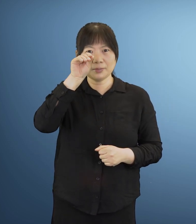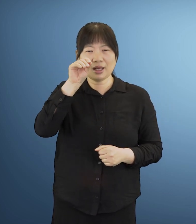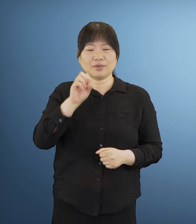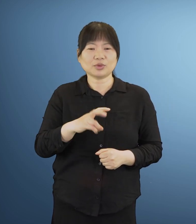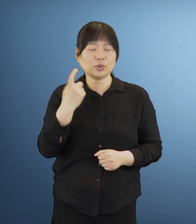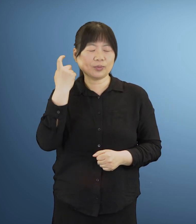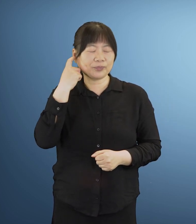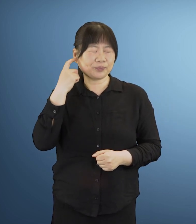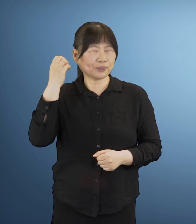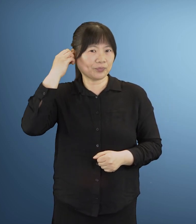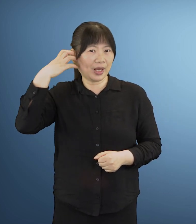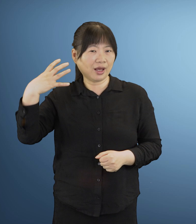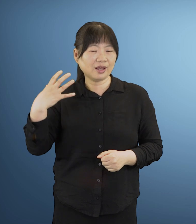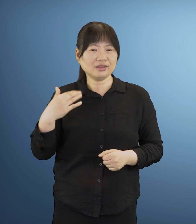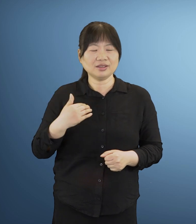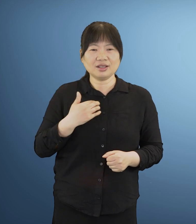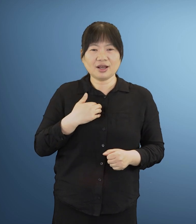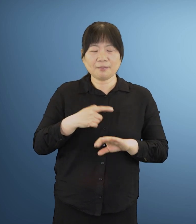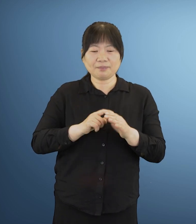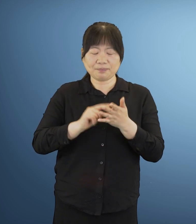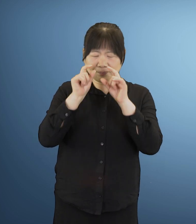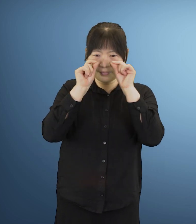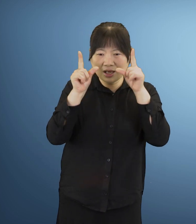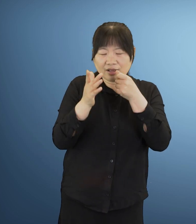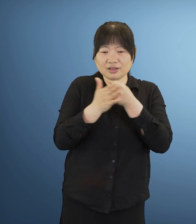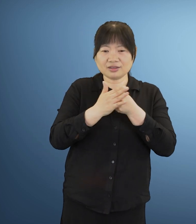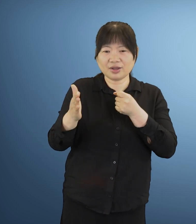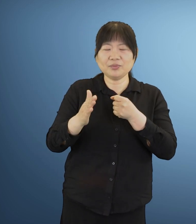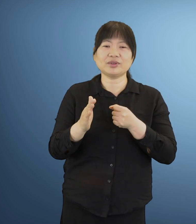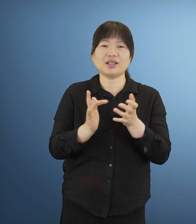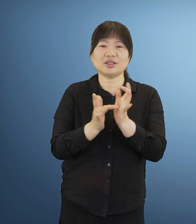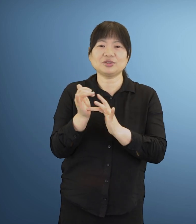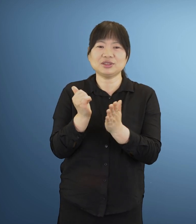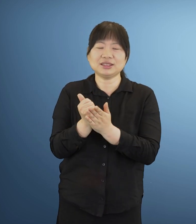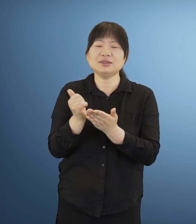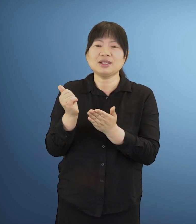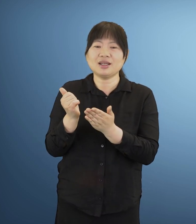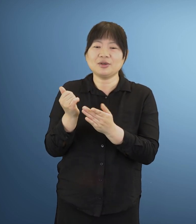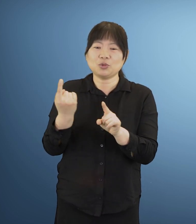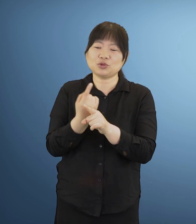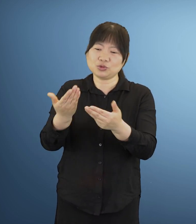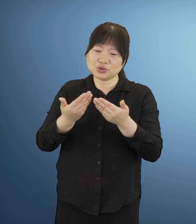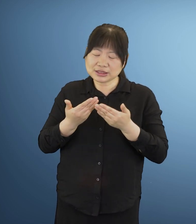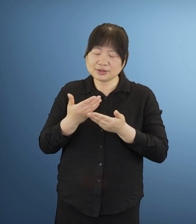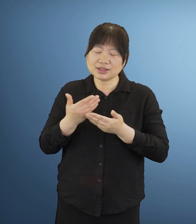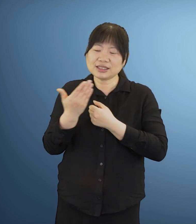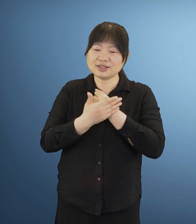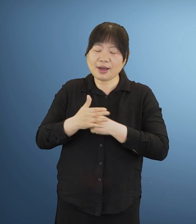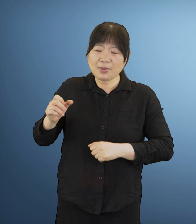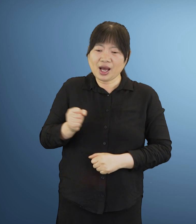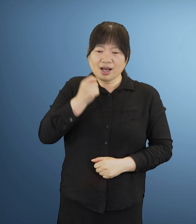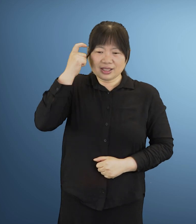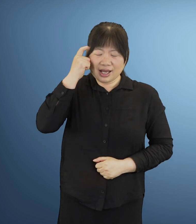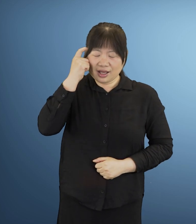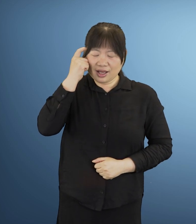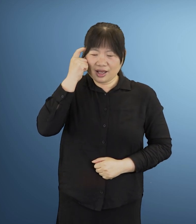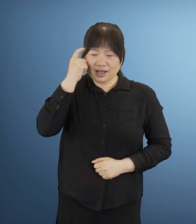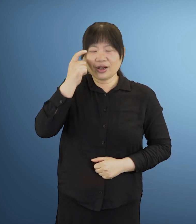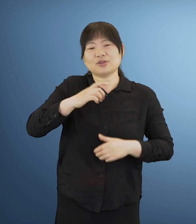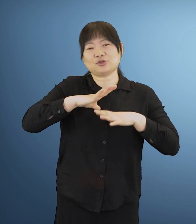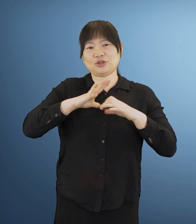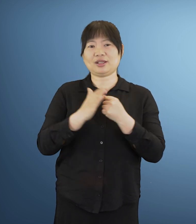내게 고침을 받을까 두려워함이리라. 이게 이사야 6장의 인용을 예수님이 인용하신